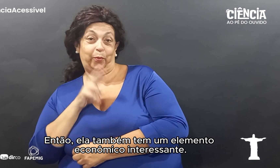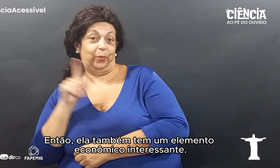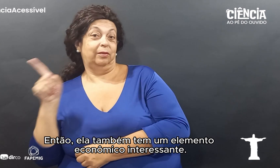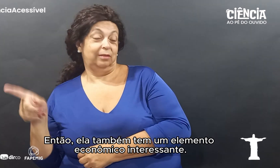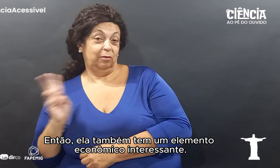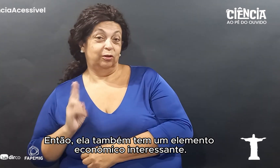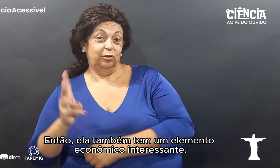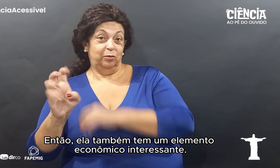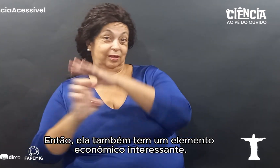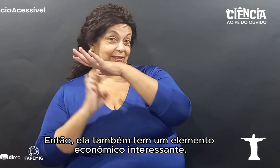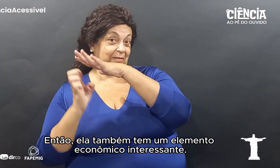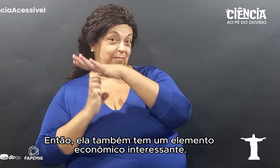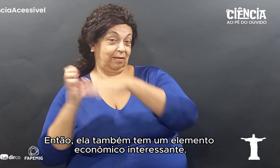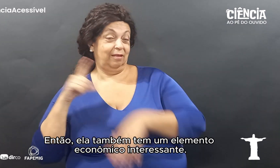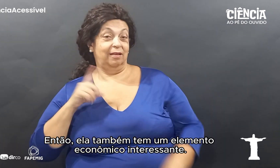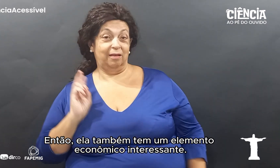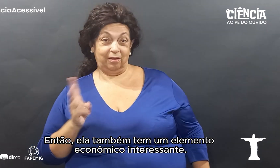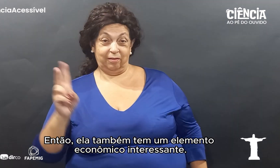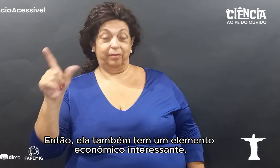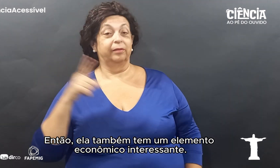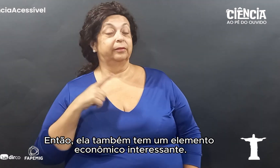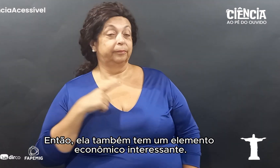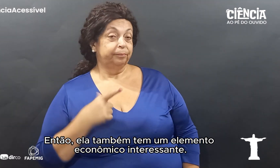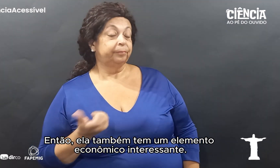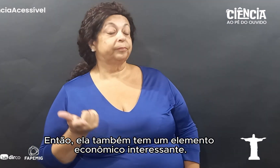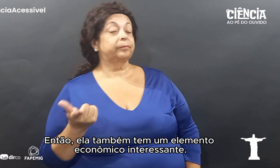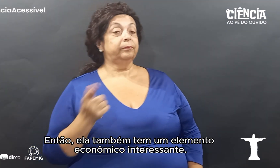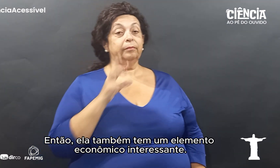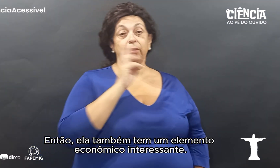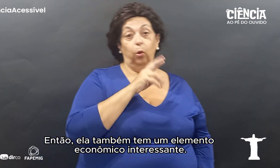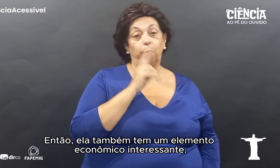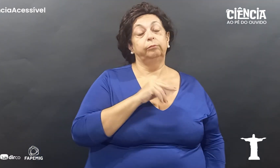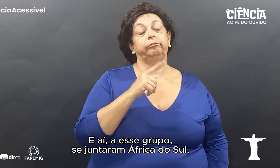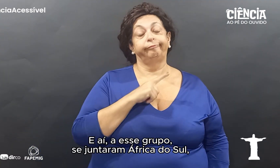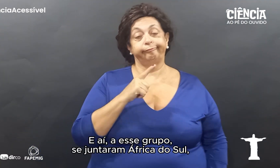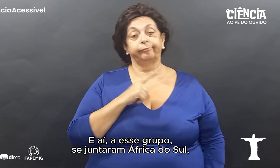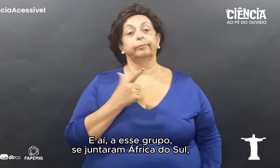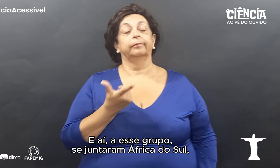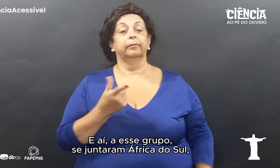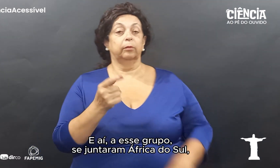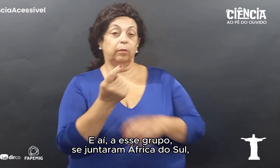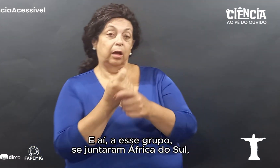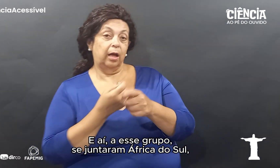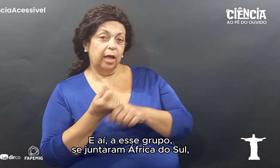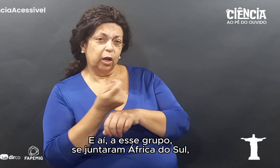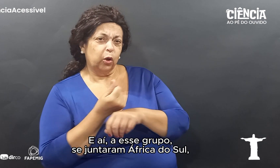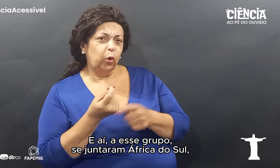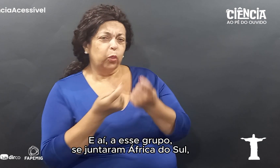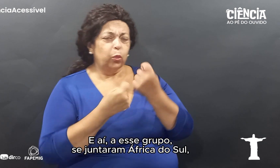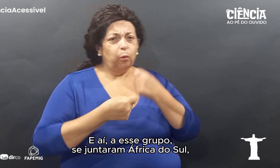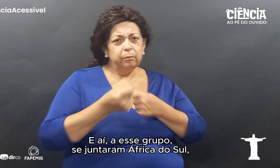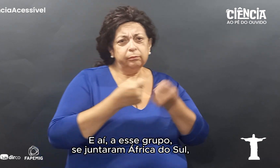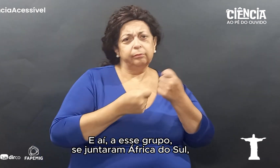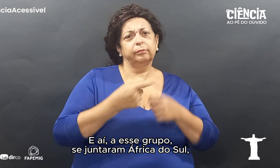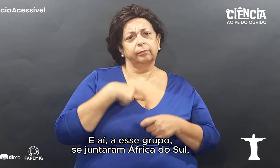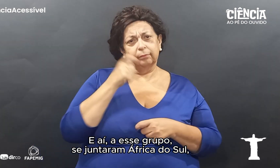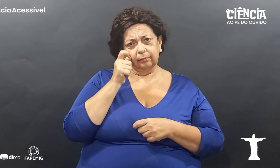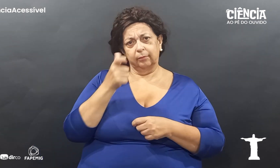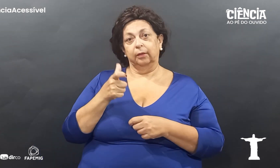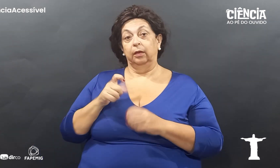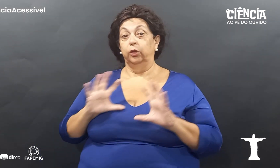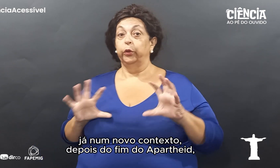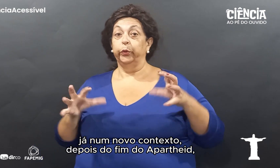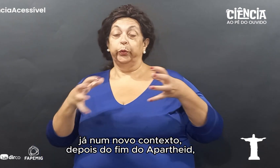Então ela também tem um elemento econômico interessante. E aí a esse grupo se juntaram a África do